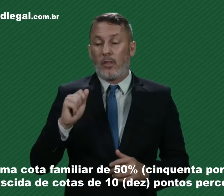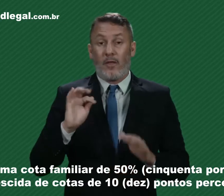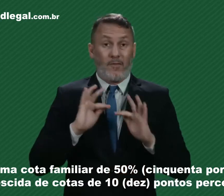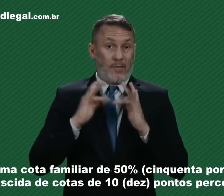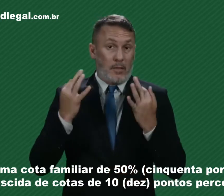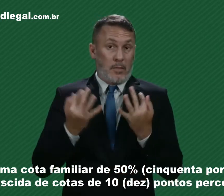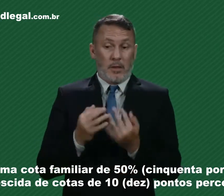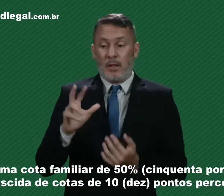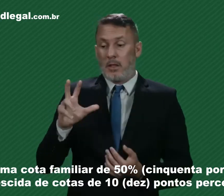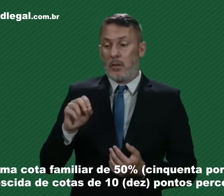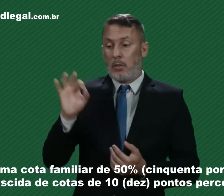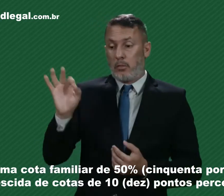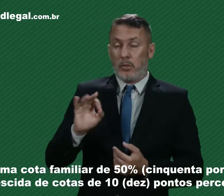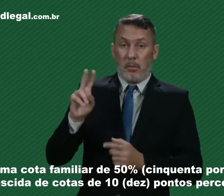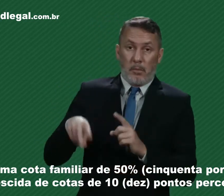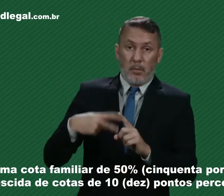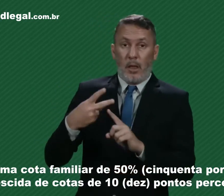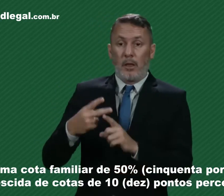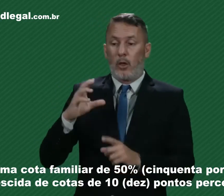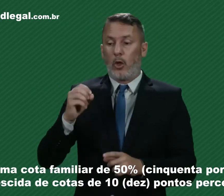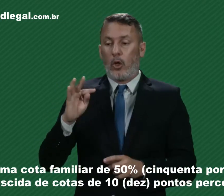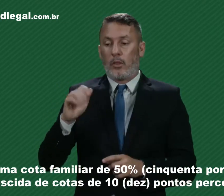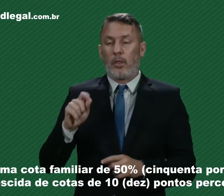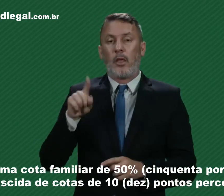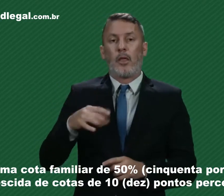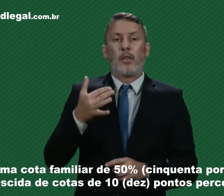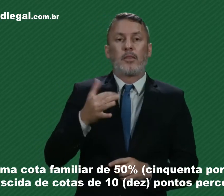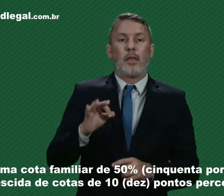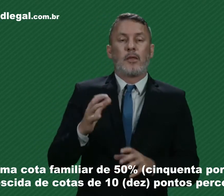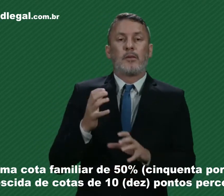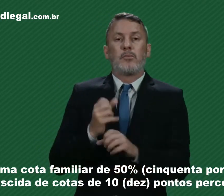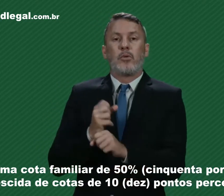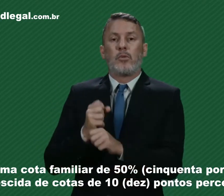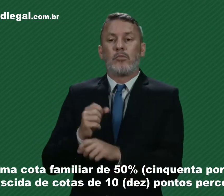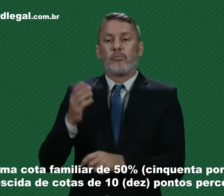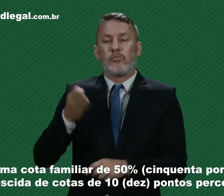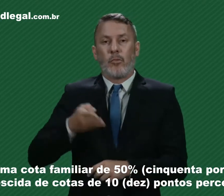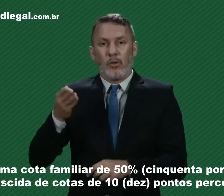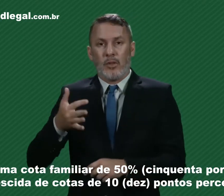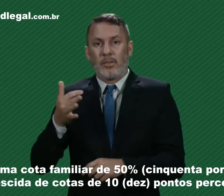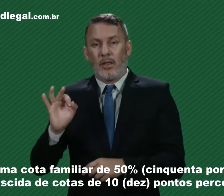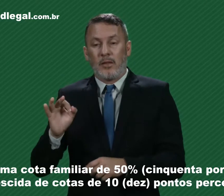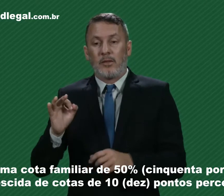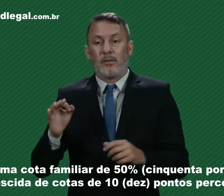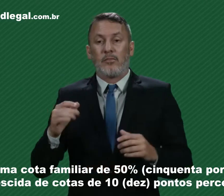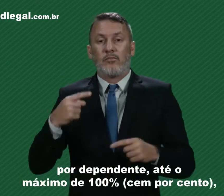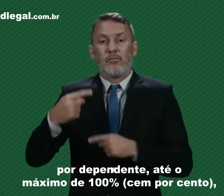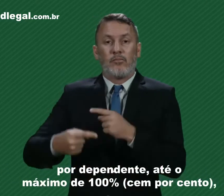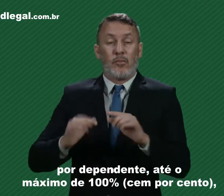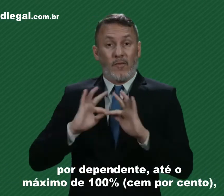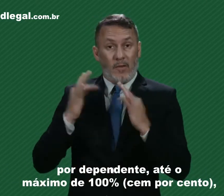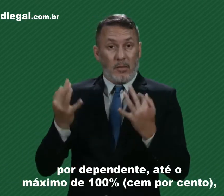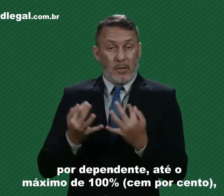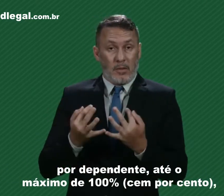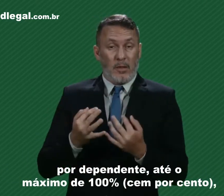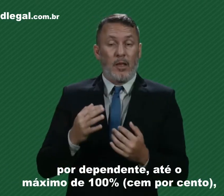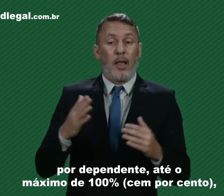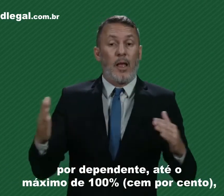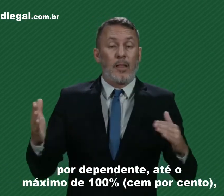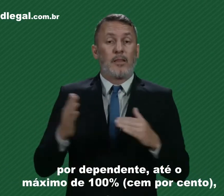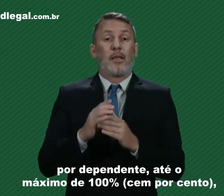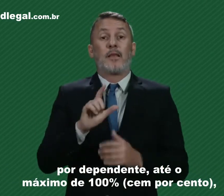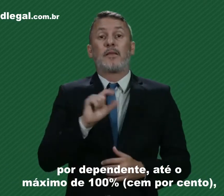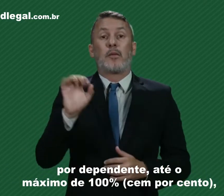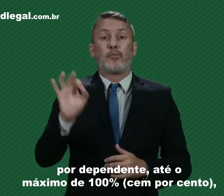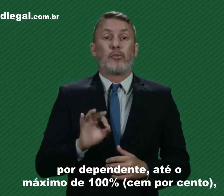inciso 2, uma cota familiar de 50% acrescida de cotas de 10 pontos percentuais por dependente,